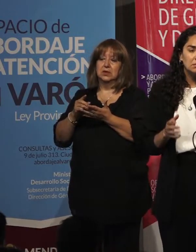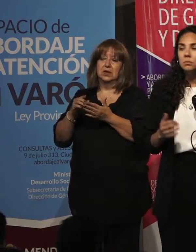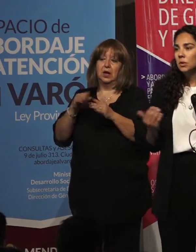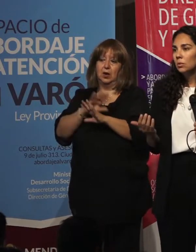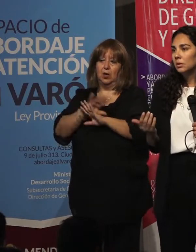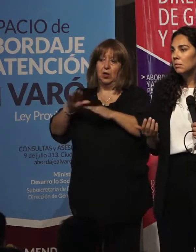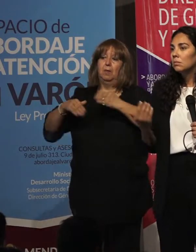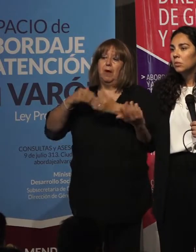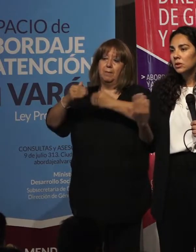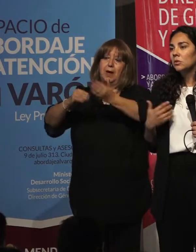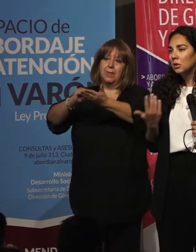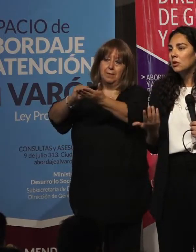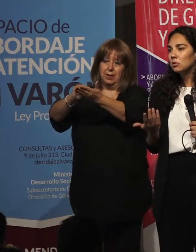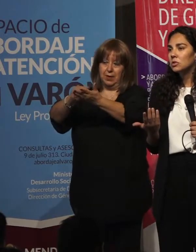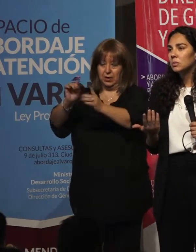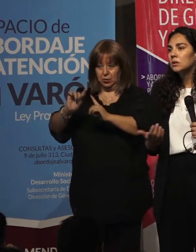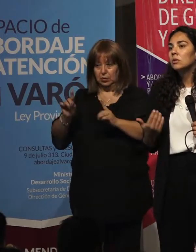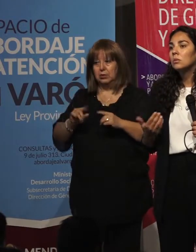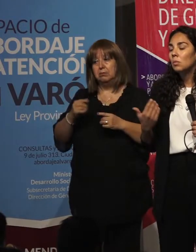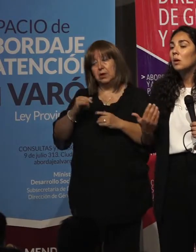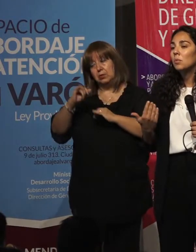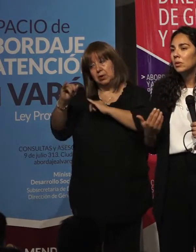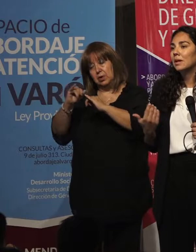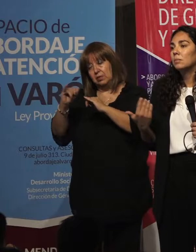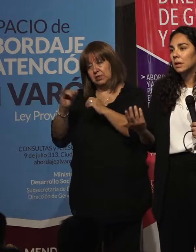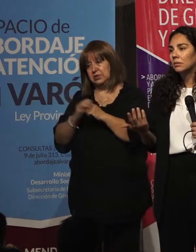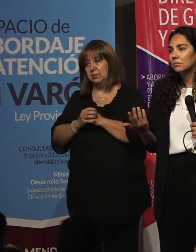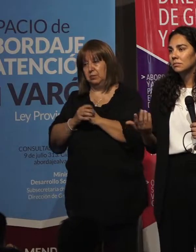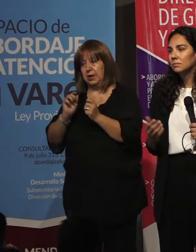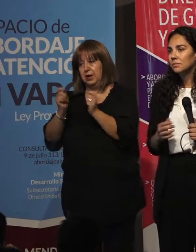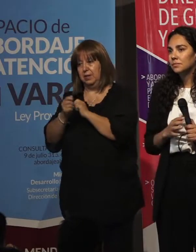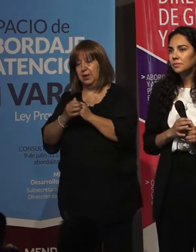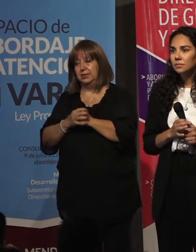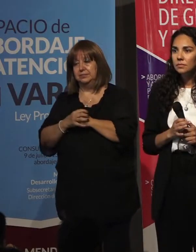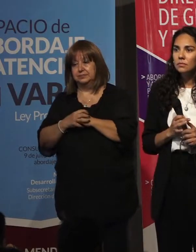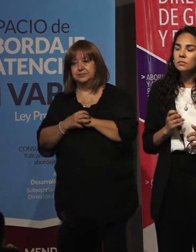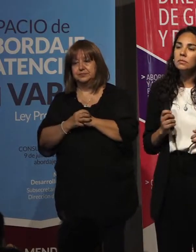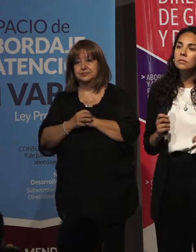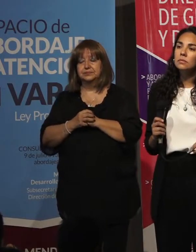Sí. Pero bueno, poniéndonos en conocimiento, vamos a poder cambiar.